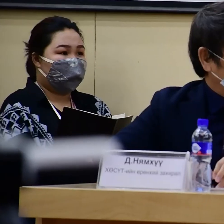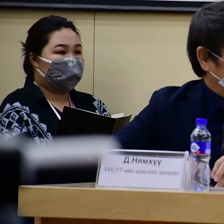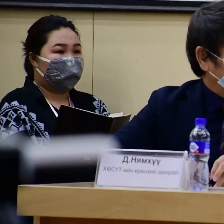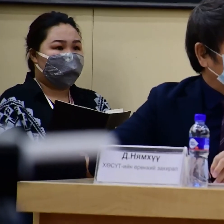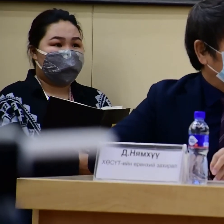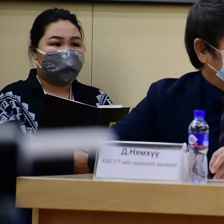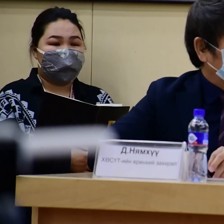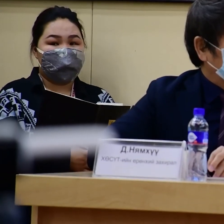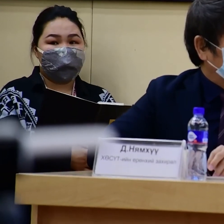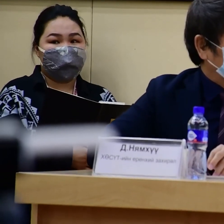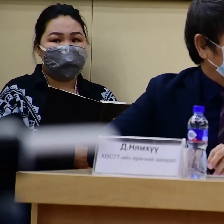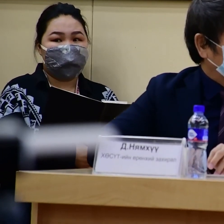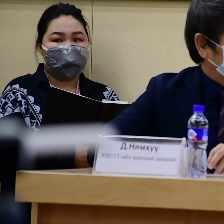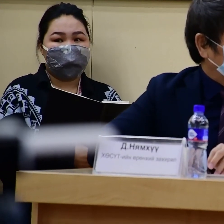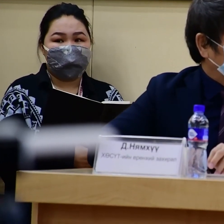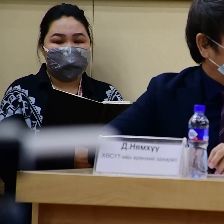яриулгаа таа бүхний мэдээлэл коронавирусын одоо татвар ямар